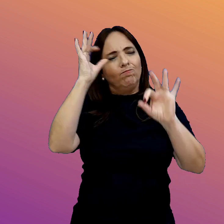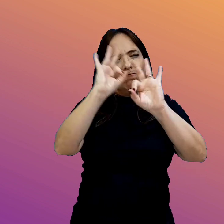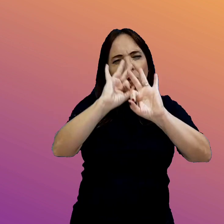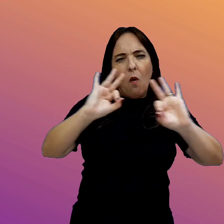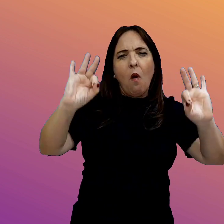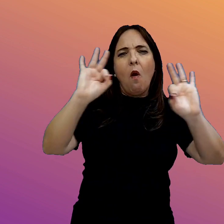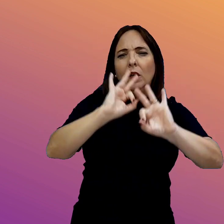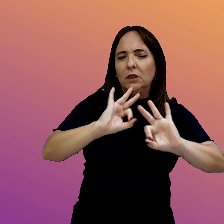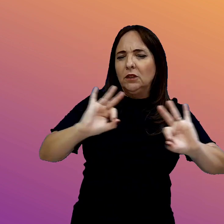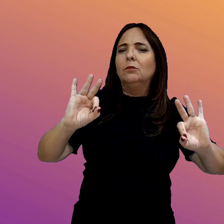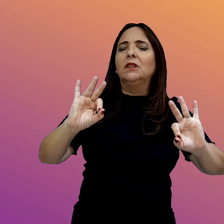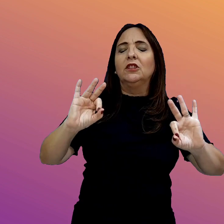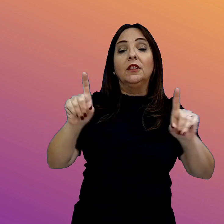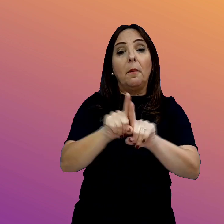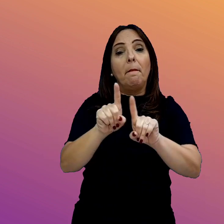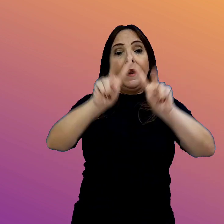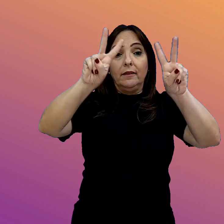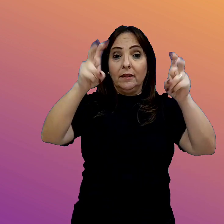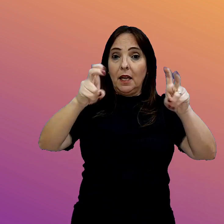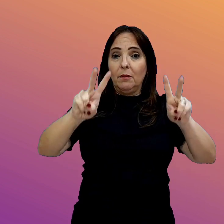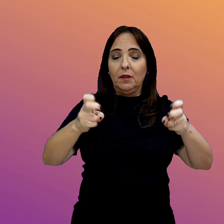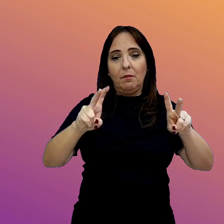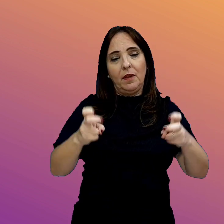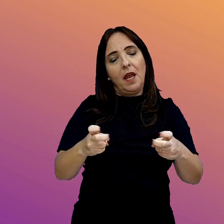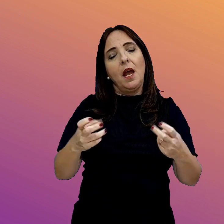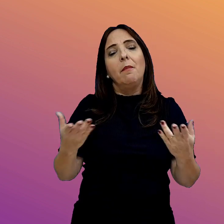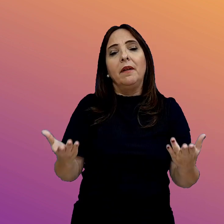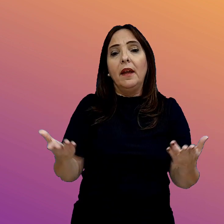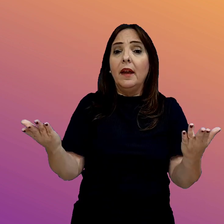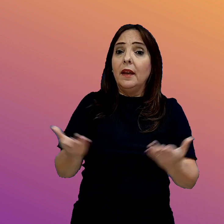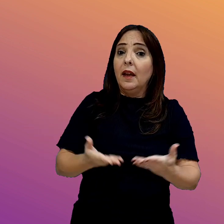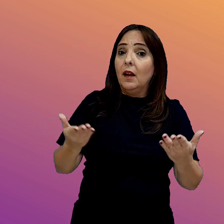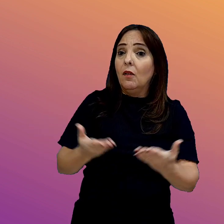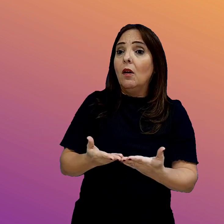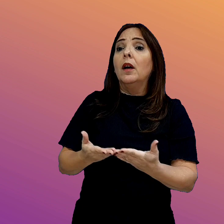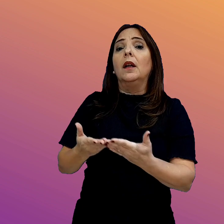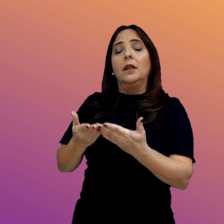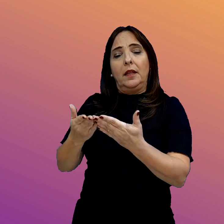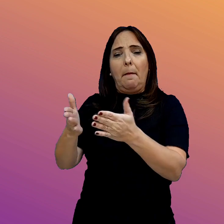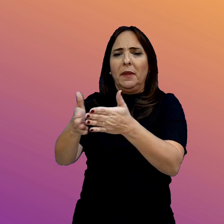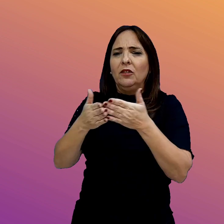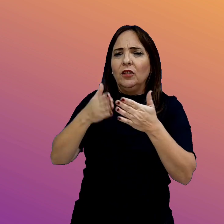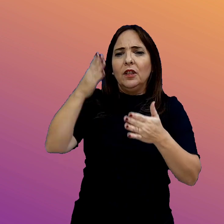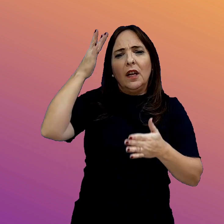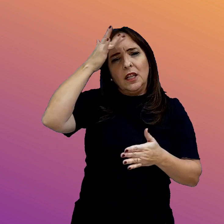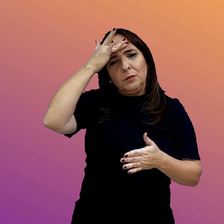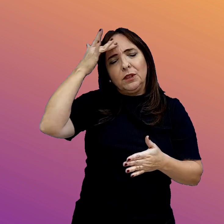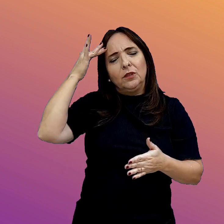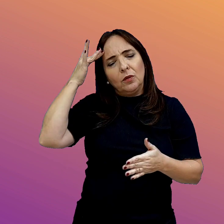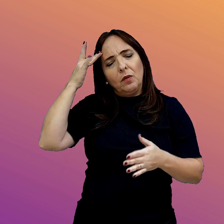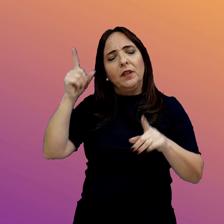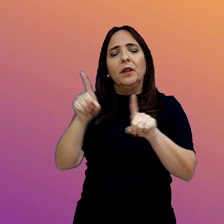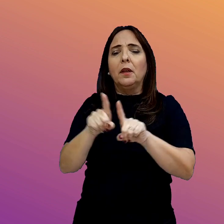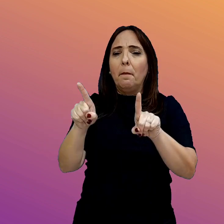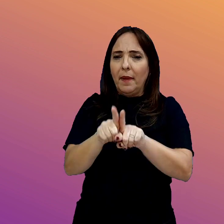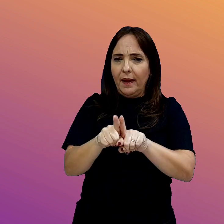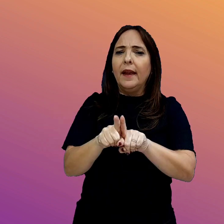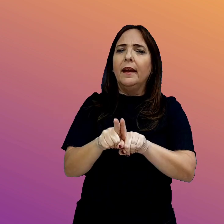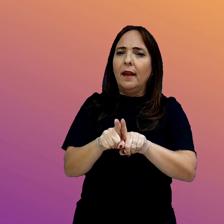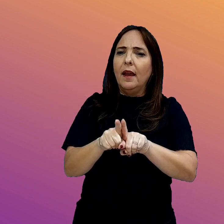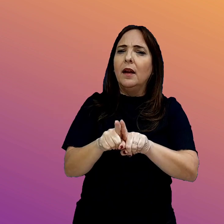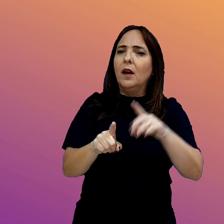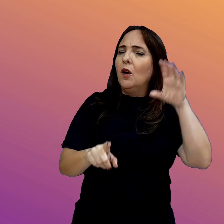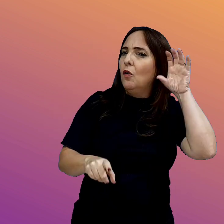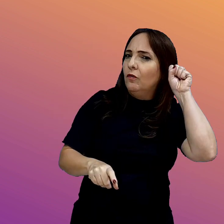apelo àqueles que nos ouvem nesse momento para que ouçam os outros podcasts, né, para que compartilhem o que vocês vão ouvir. A